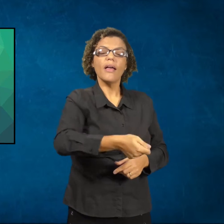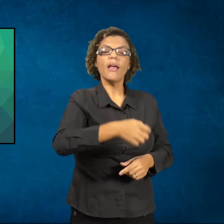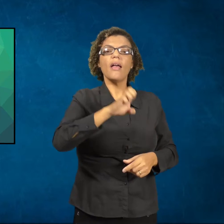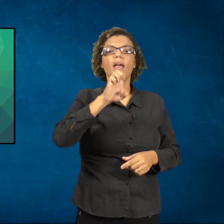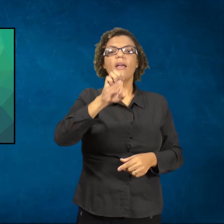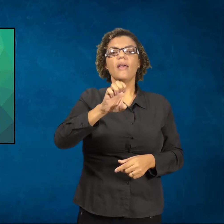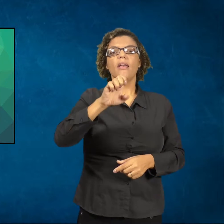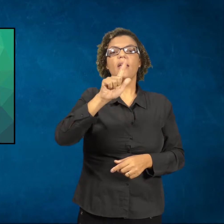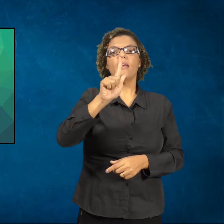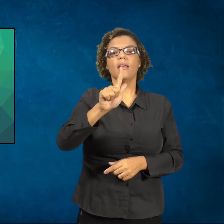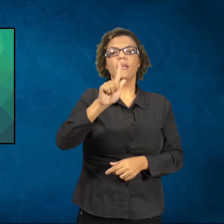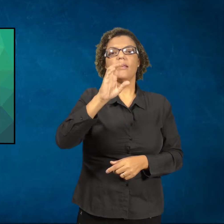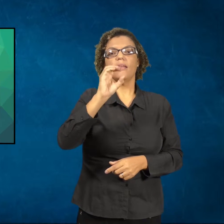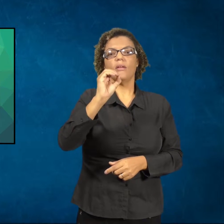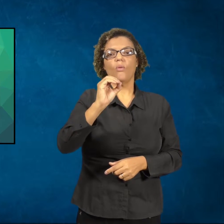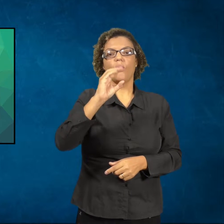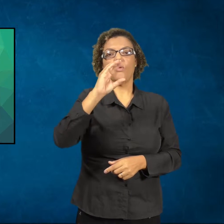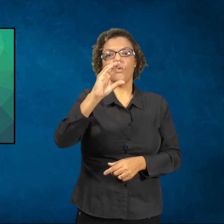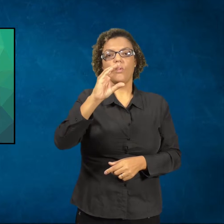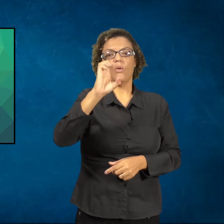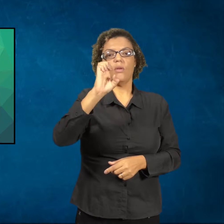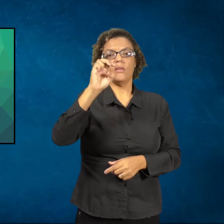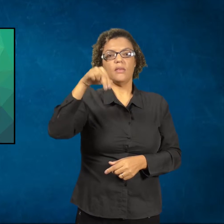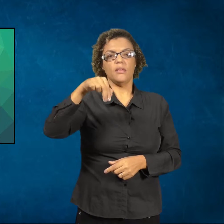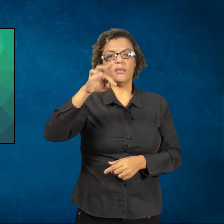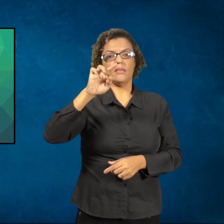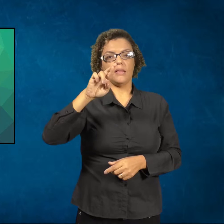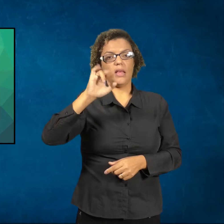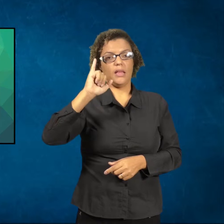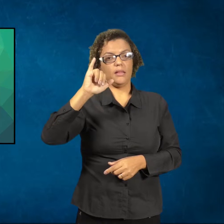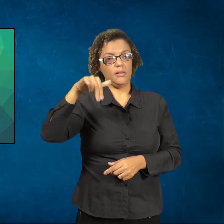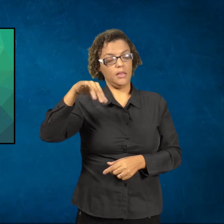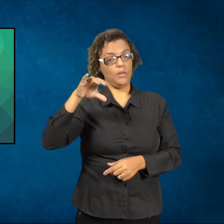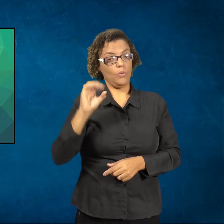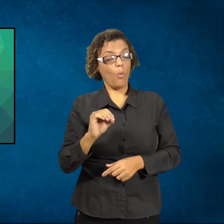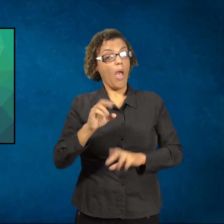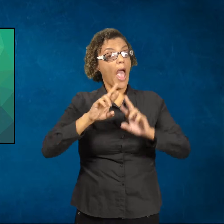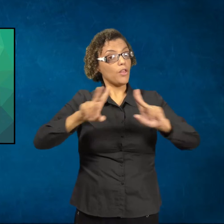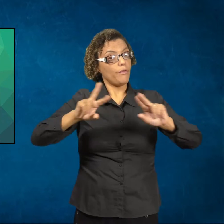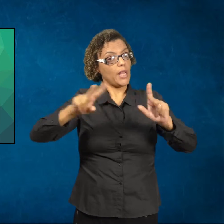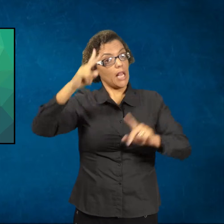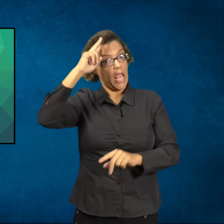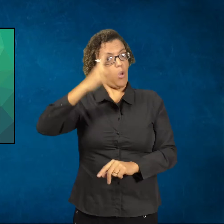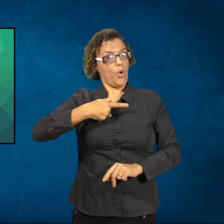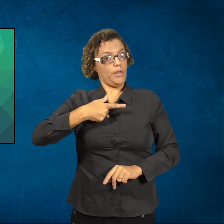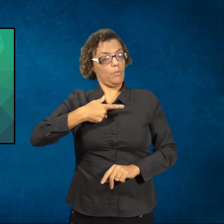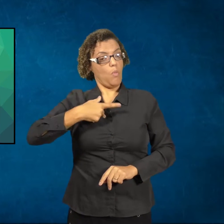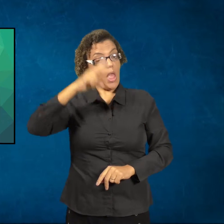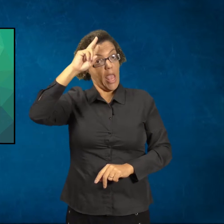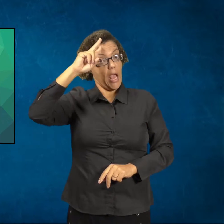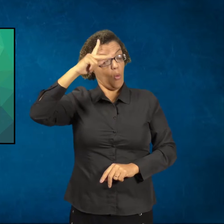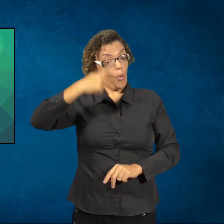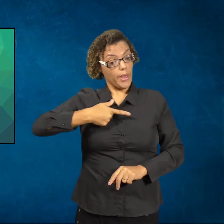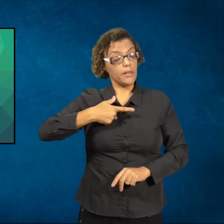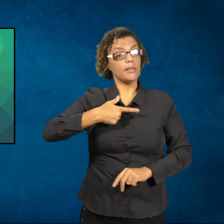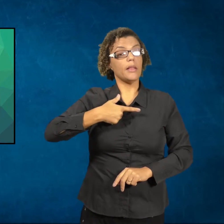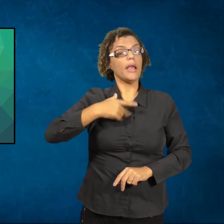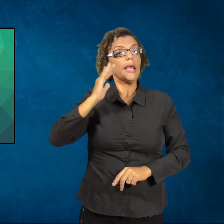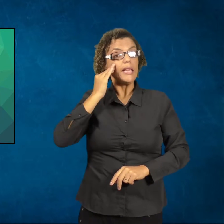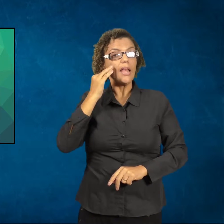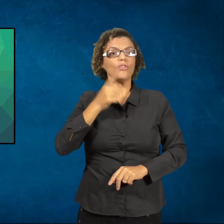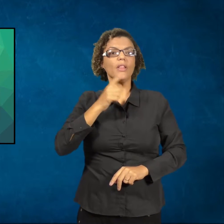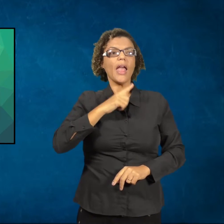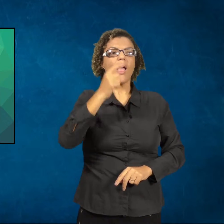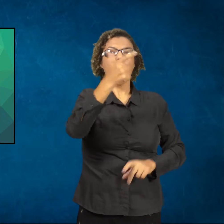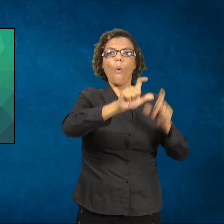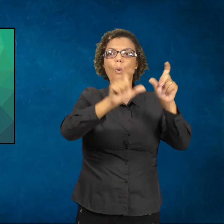egocentrismo. Então, egocentrismo é diferente de egoísmo, importante diferenciar. O egoísta reconhece o outro, mas quer tudo